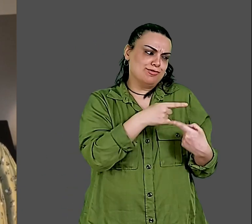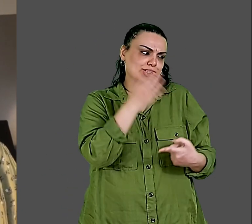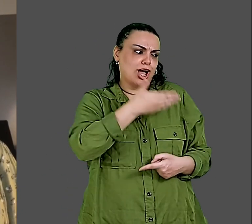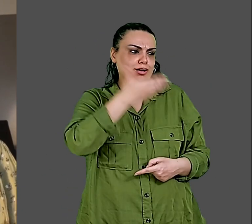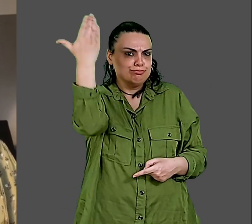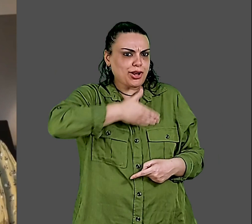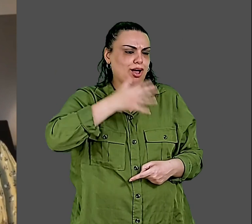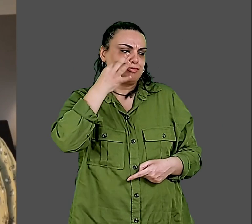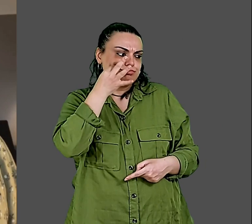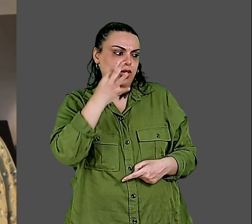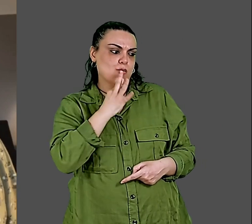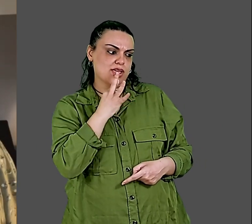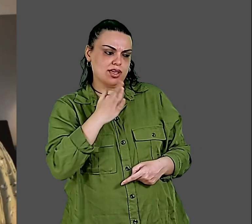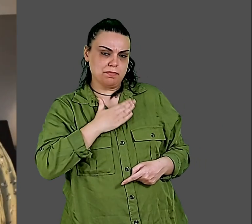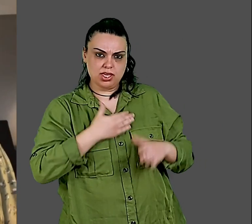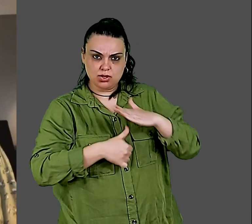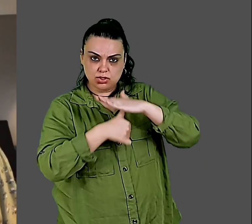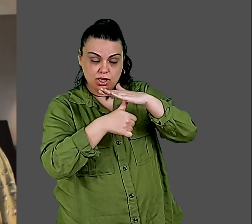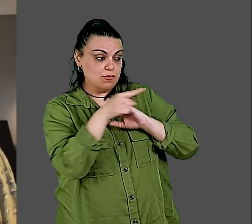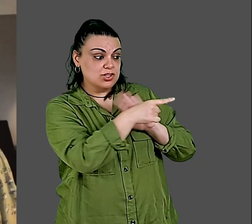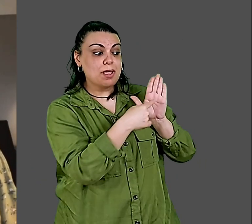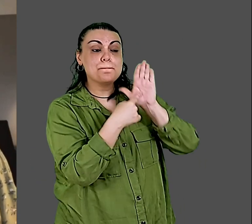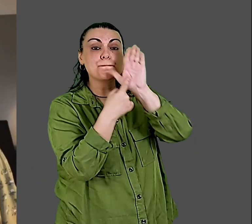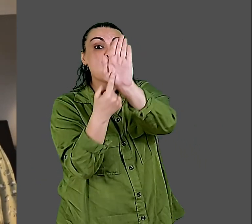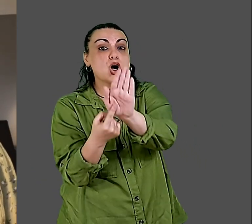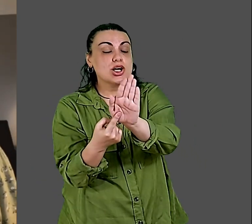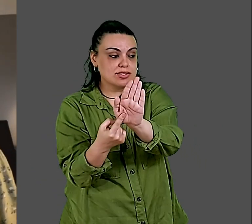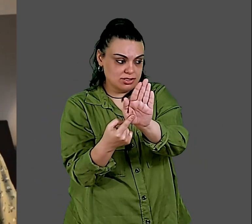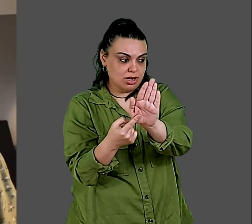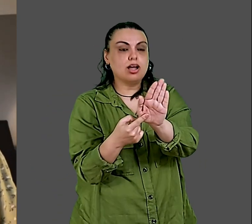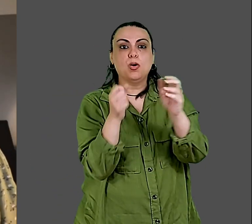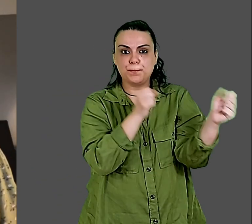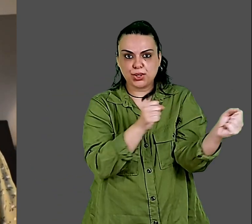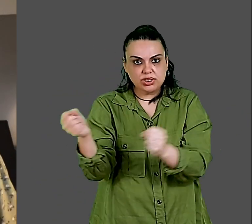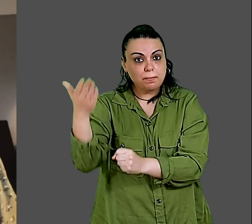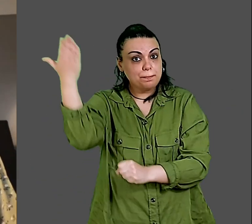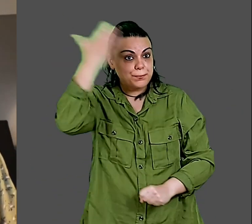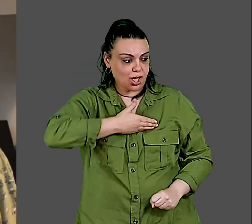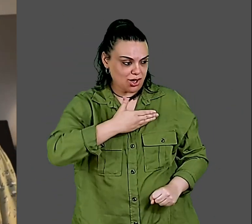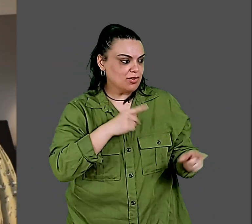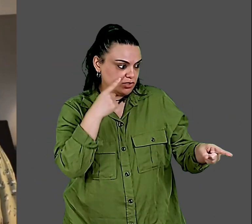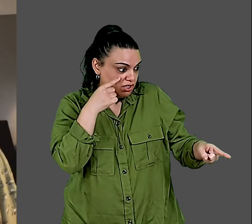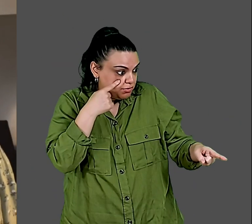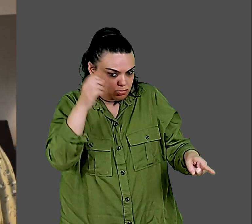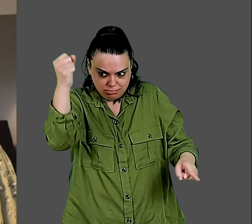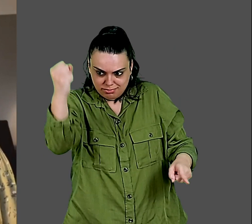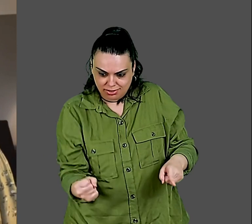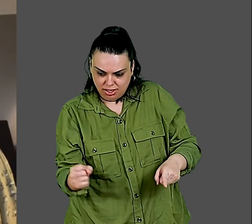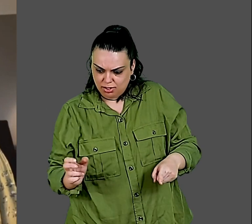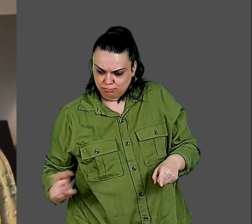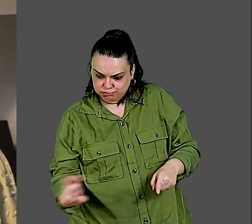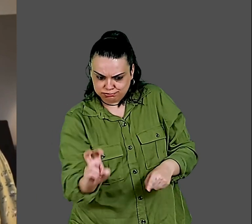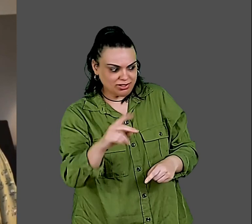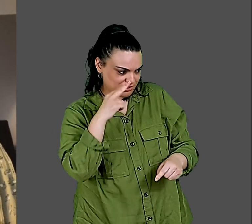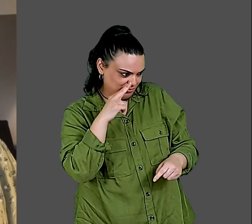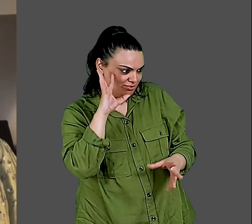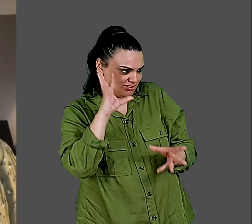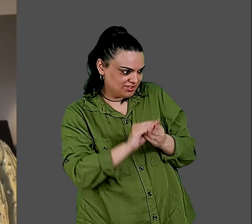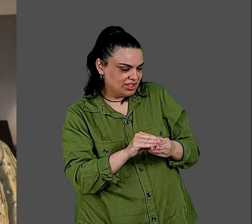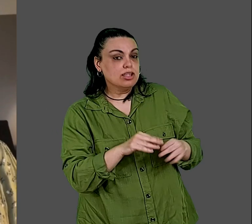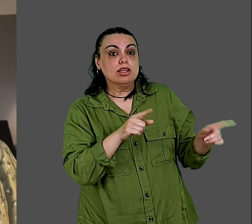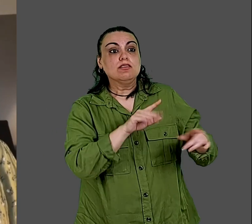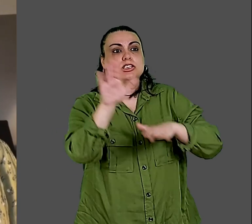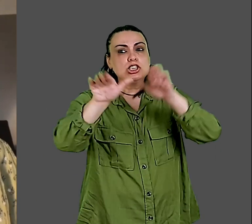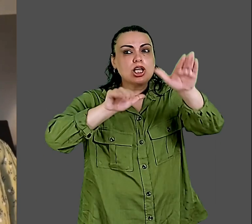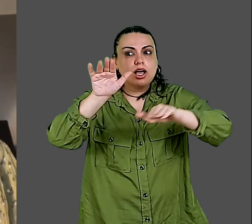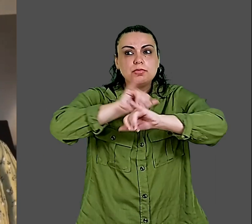autoridade. Vai mostrar para eles o que eu te mostrei aqui agora, ou seja, você vai manifestar o meu poder, porque você já reconheceu ele. E